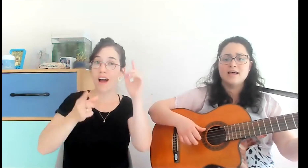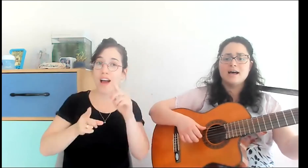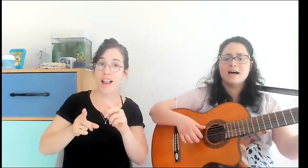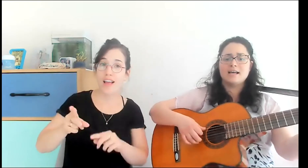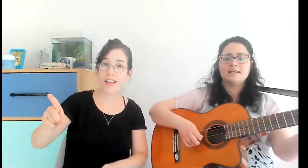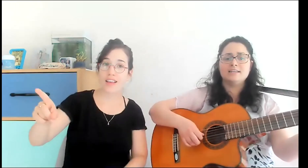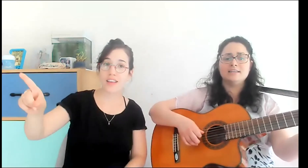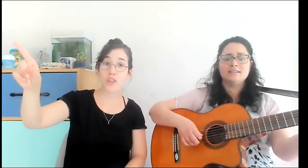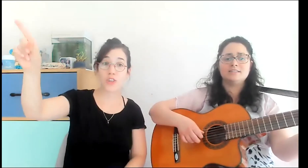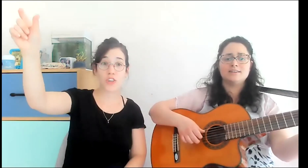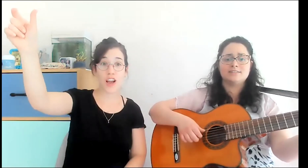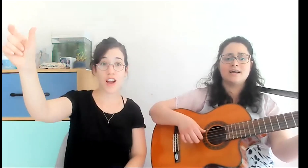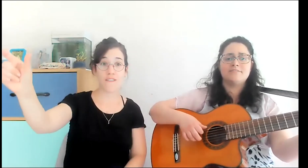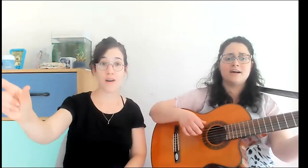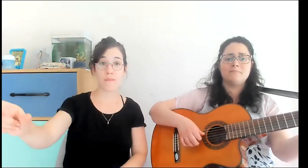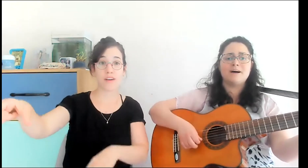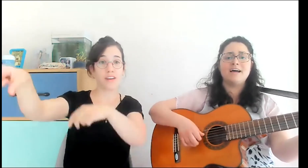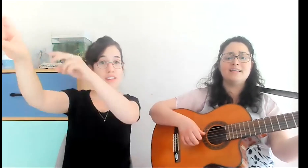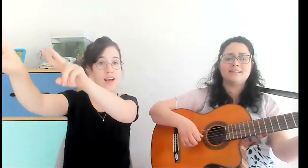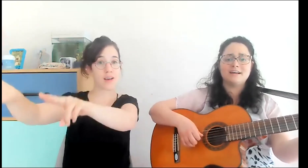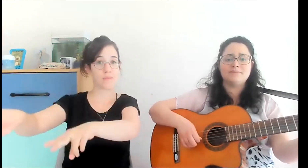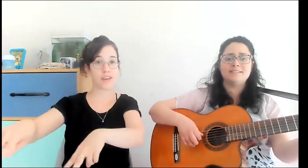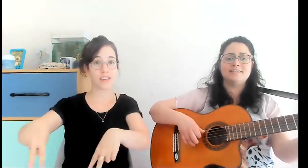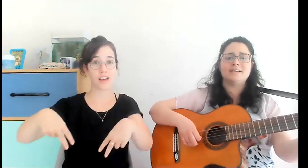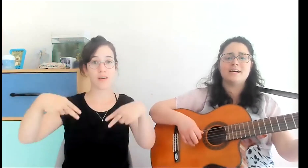הזקים, על האיש השב הביתה מן